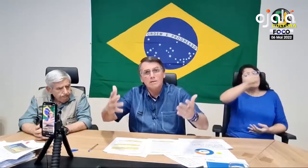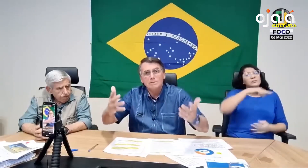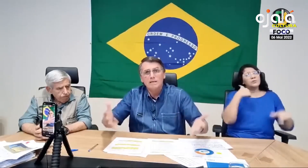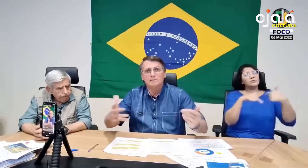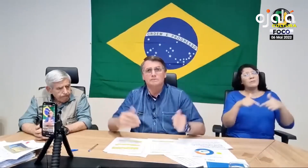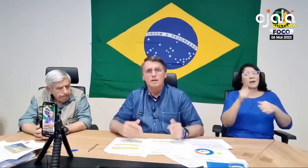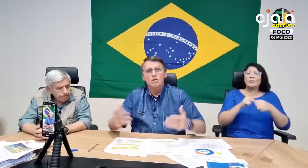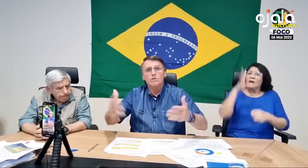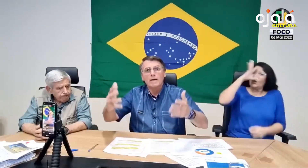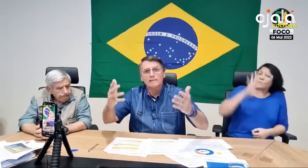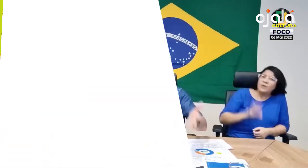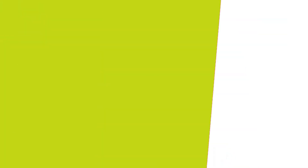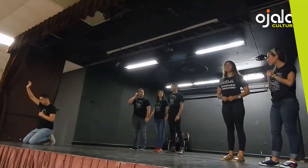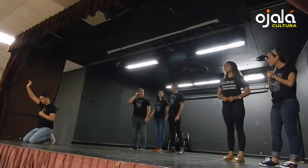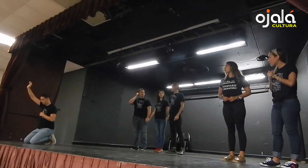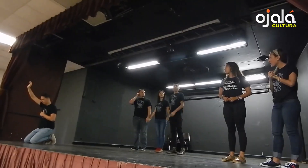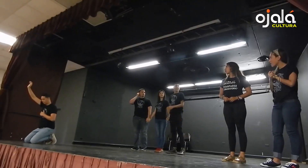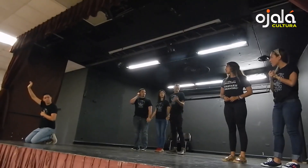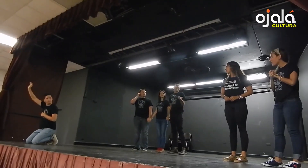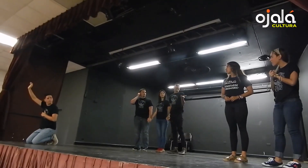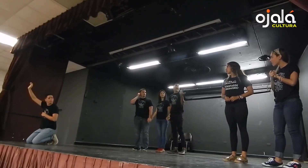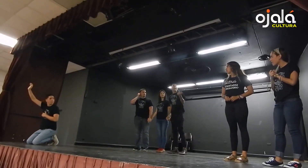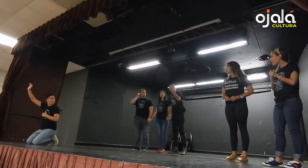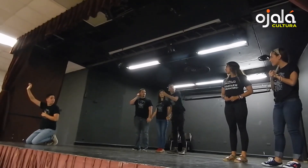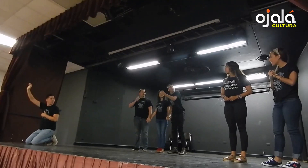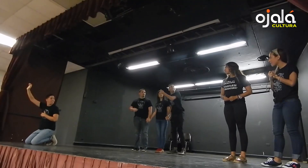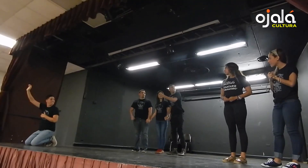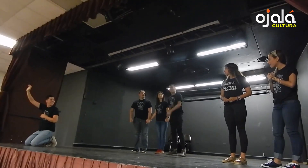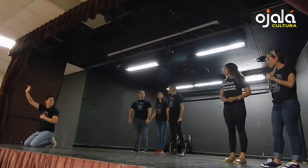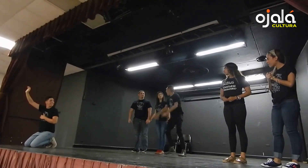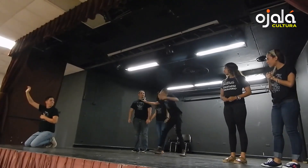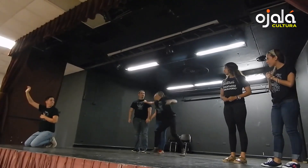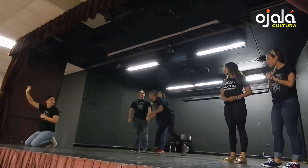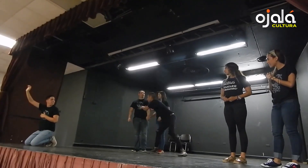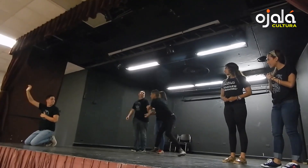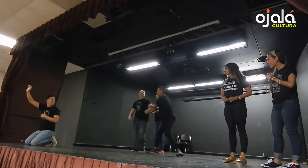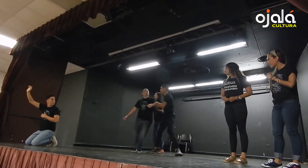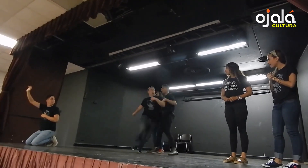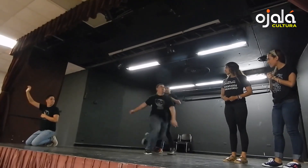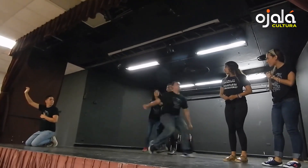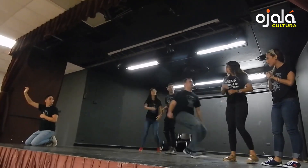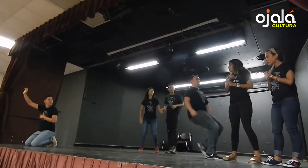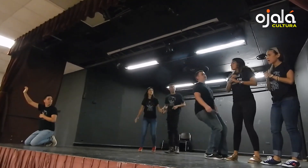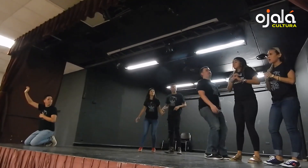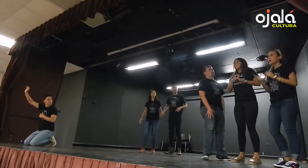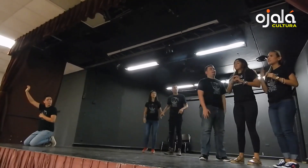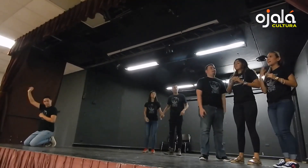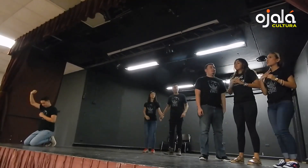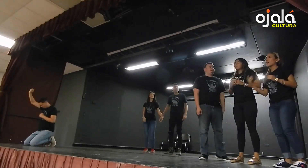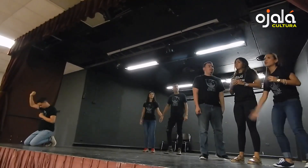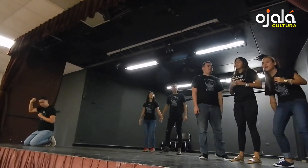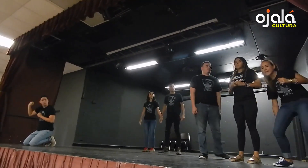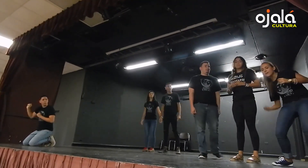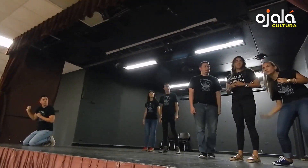de gobiernos municipales la fundación casa de teatro de la república dominicana presentará festival internacional de